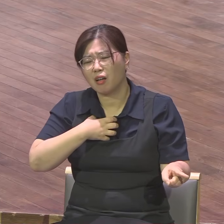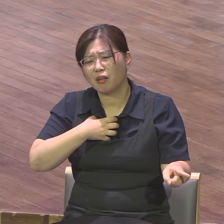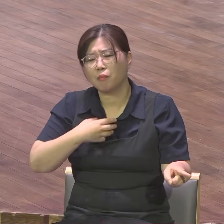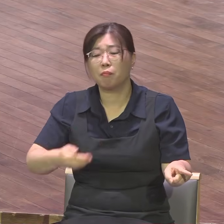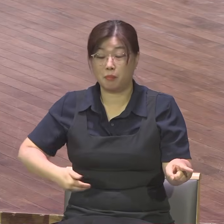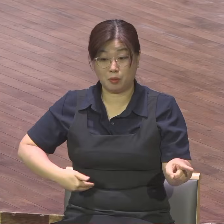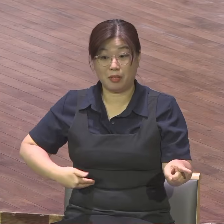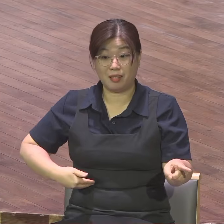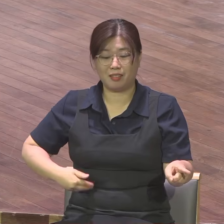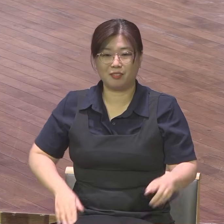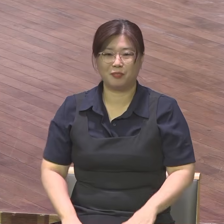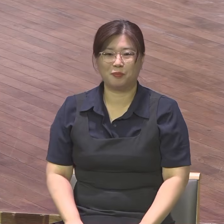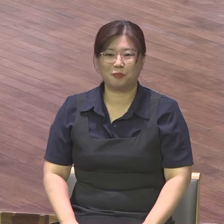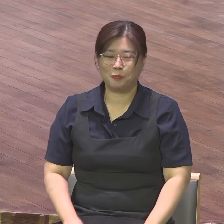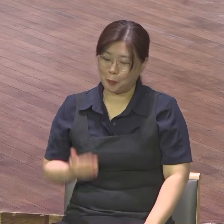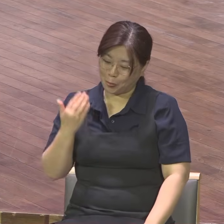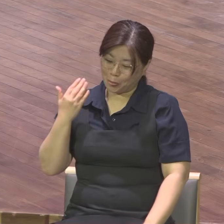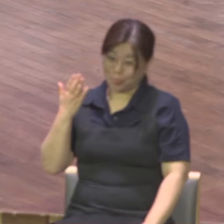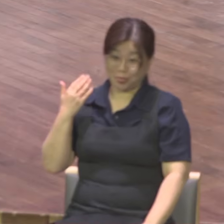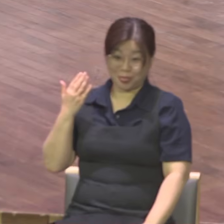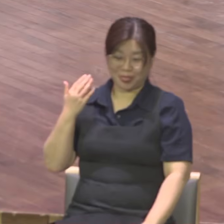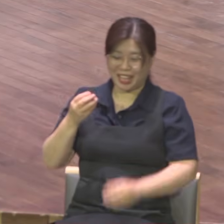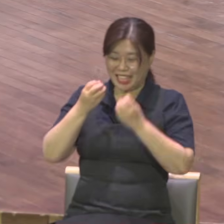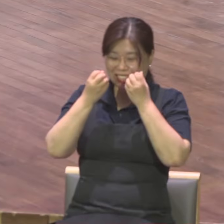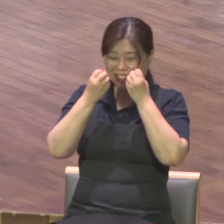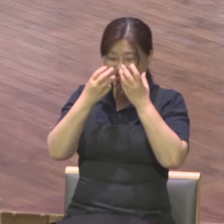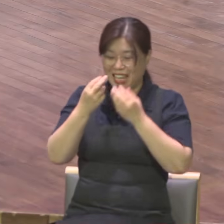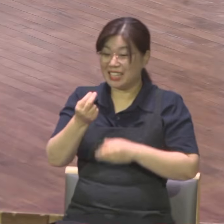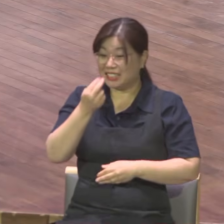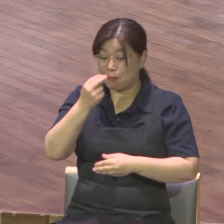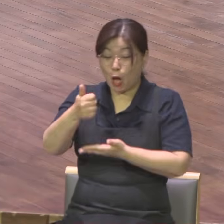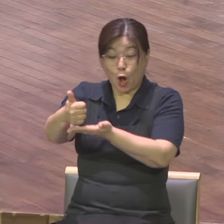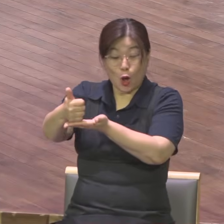새생명 초청주의를 보여준 우리 성도들의 그 가슴,